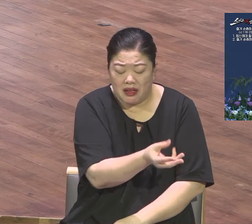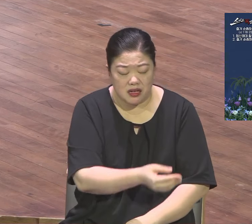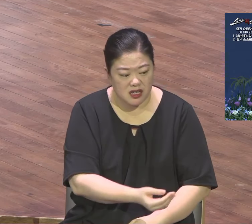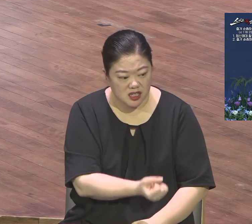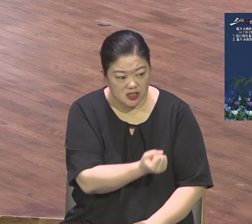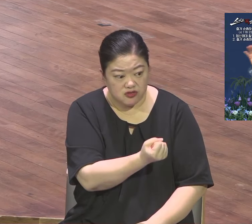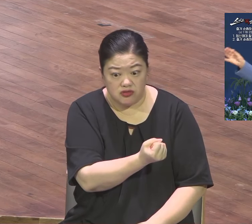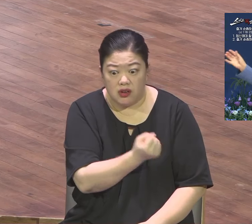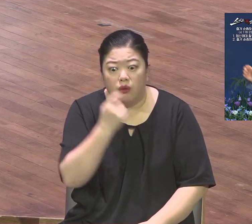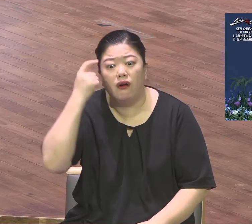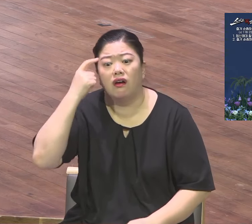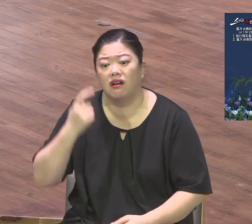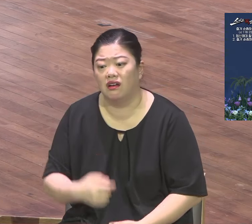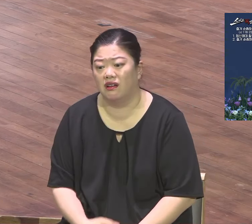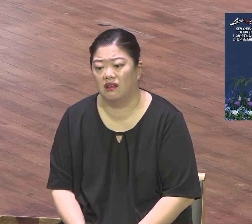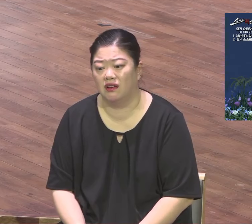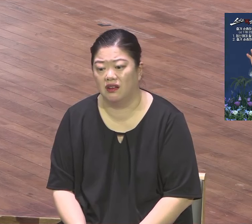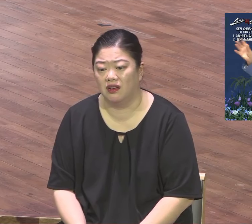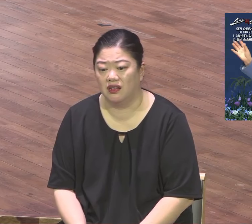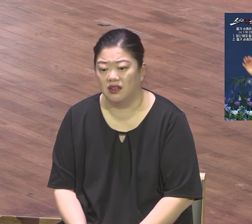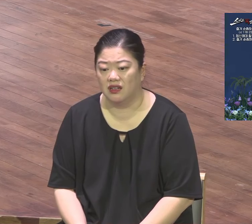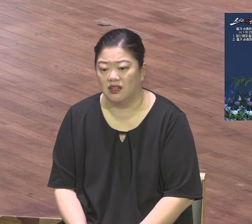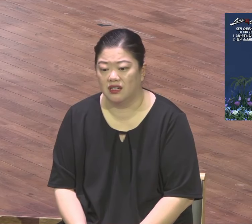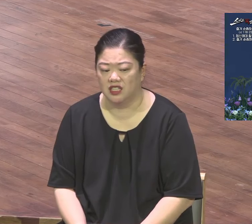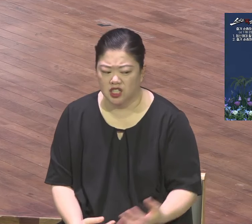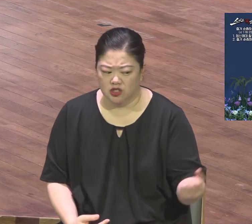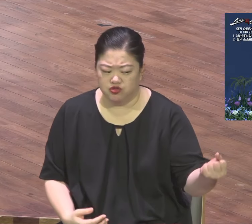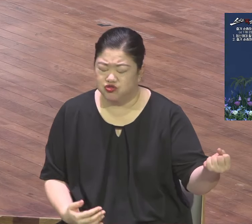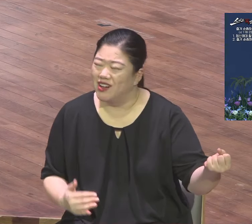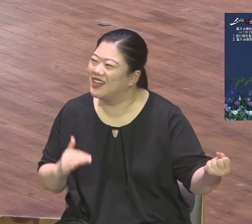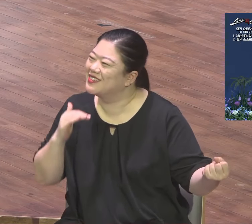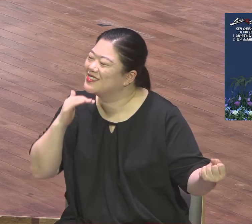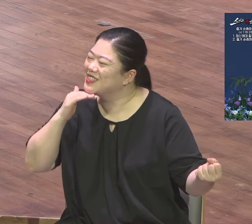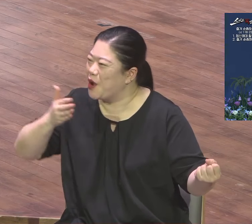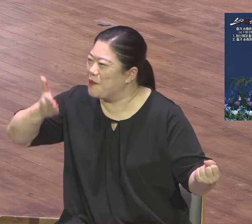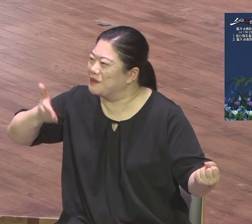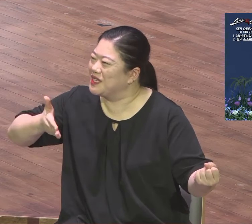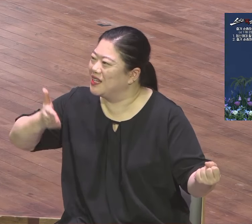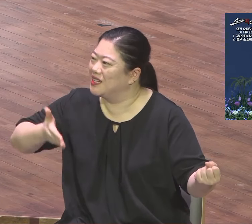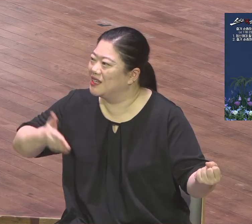무슨 말하고 외치고 온갖 짓을 다 하고